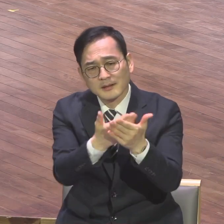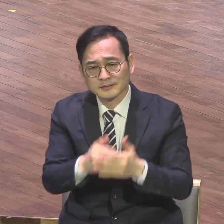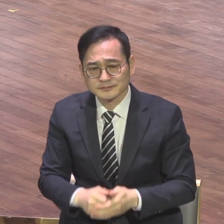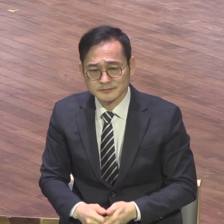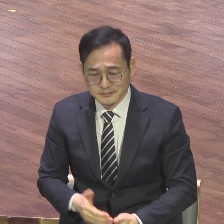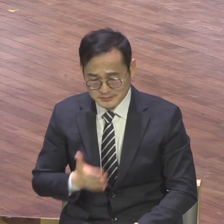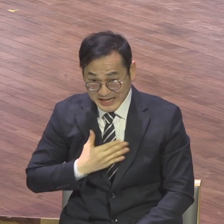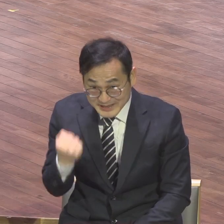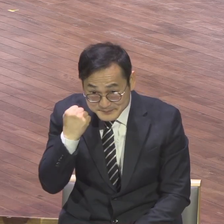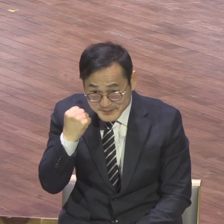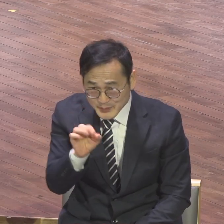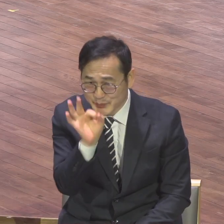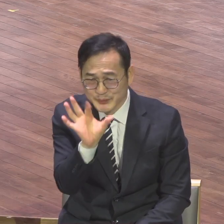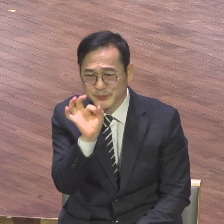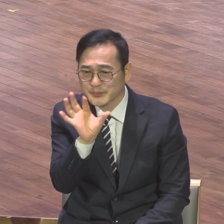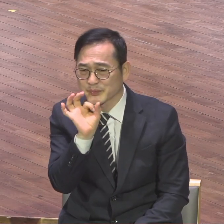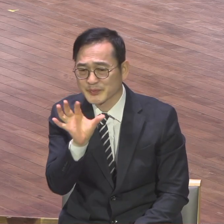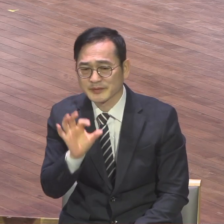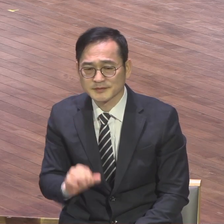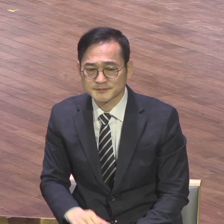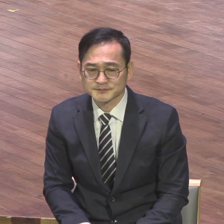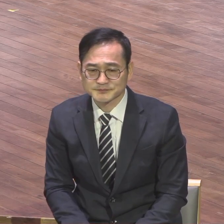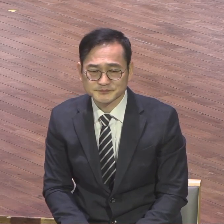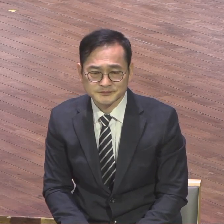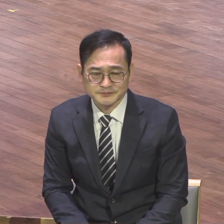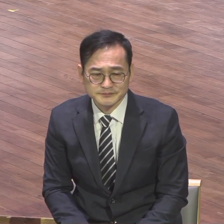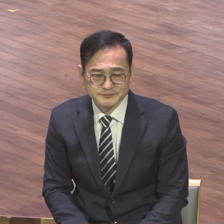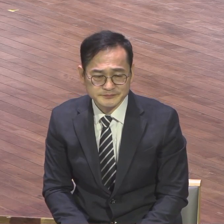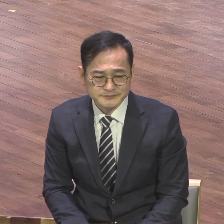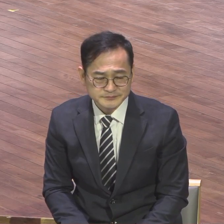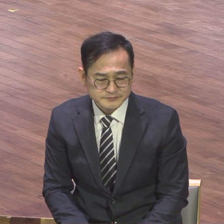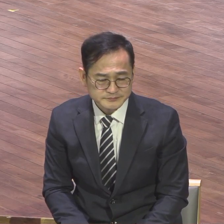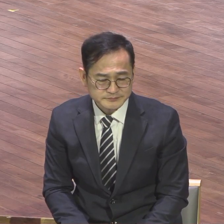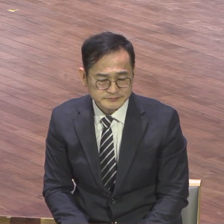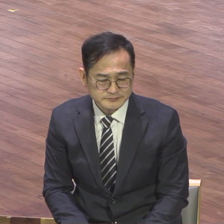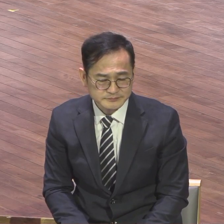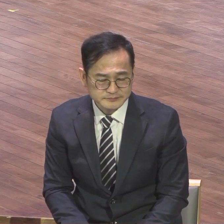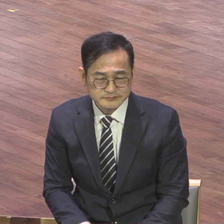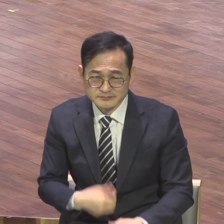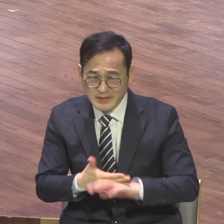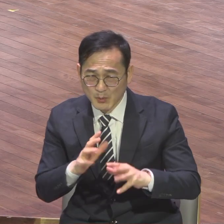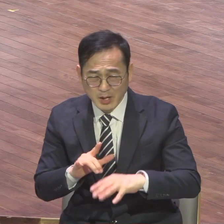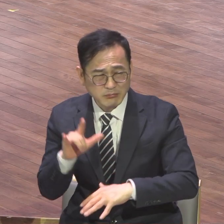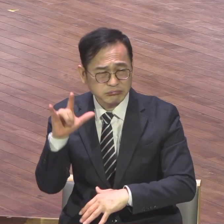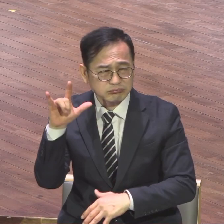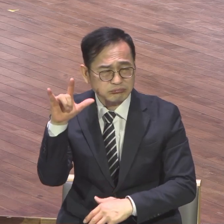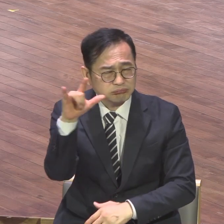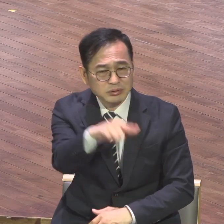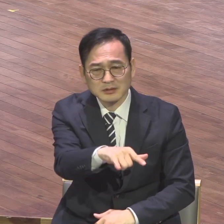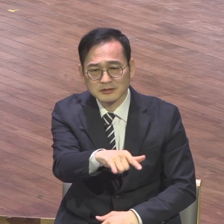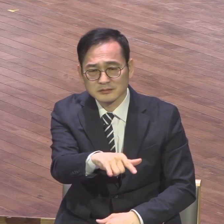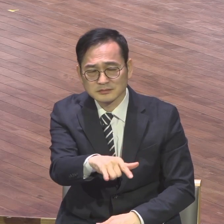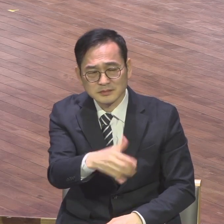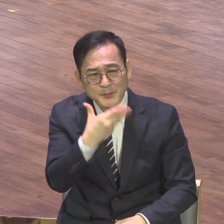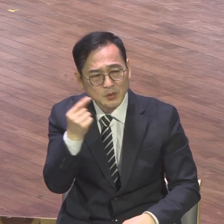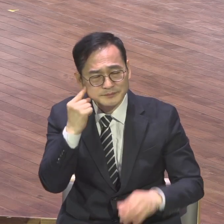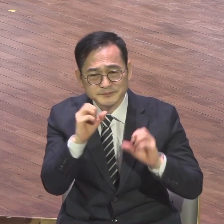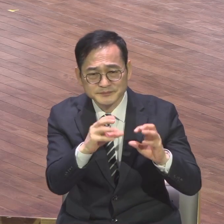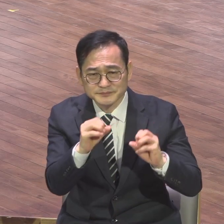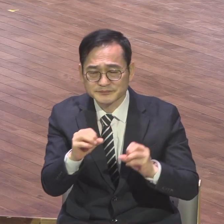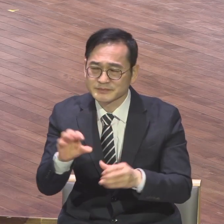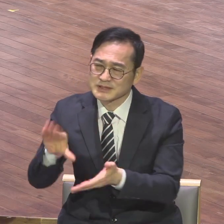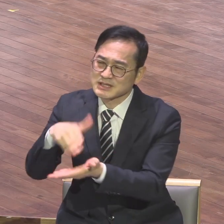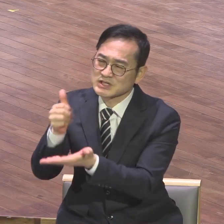합니까? 내가 무슨 유식해서 선교를 합니까? 해외 가서 그리스도의 왕권으로 나가는